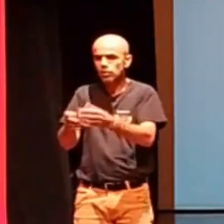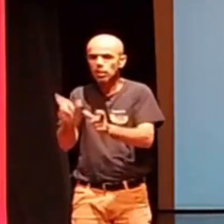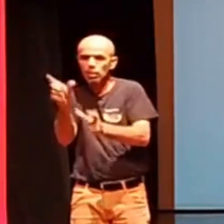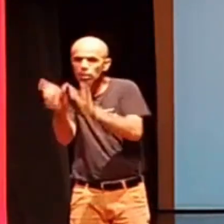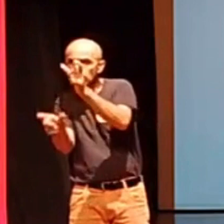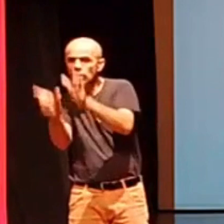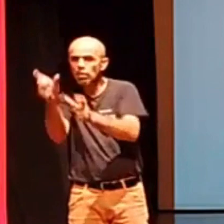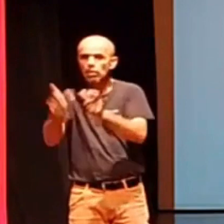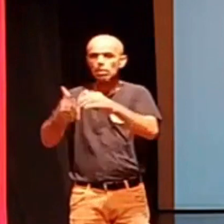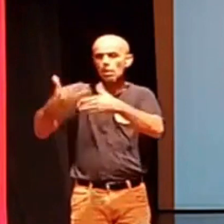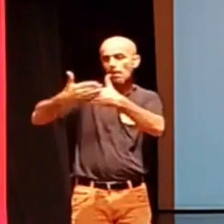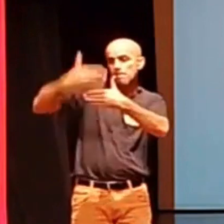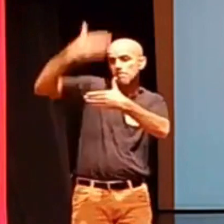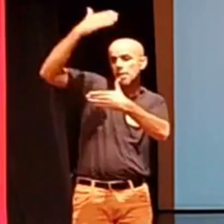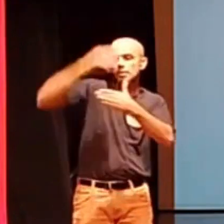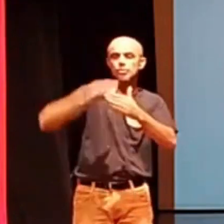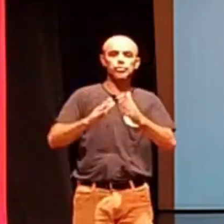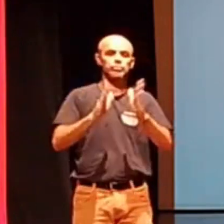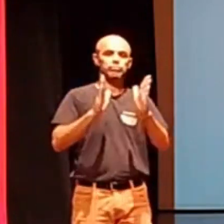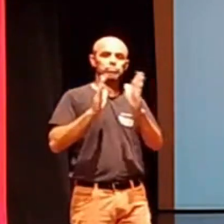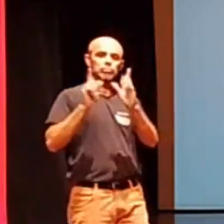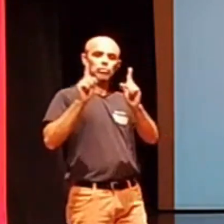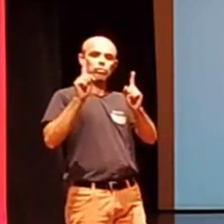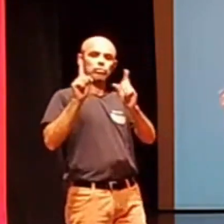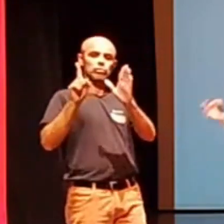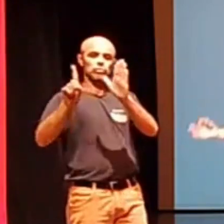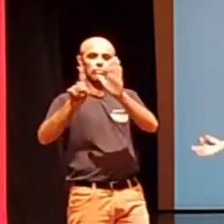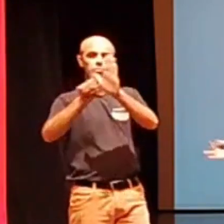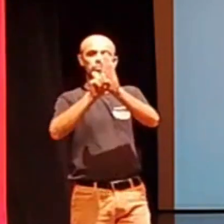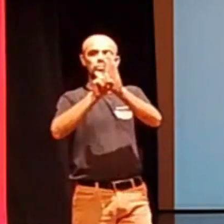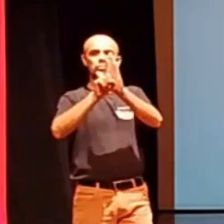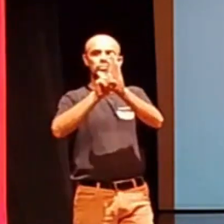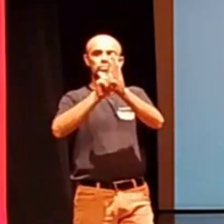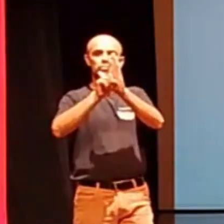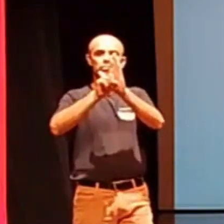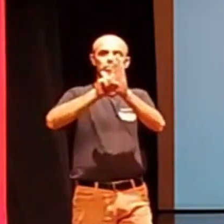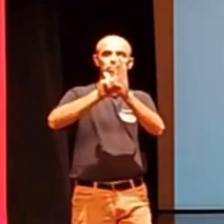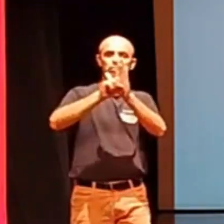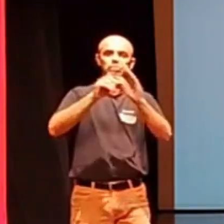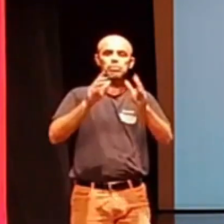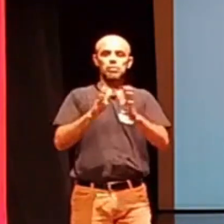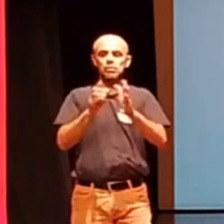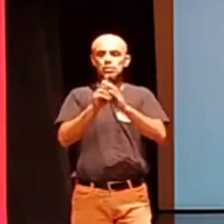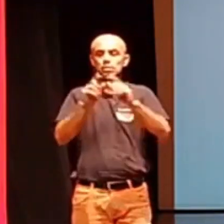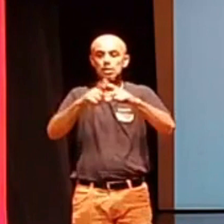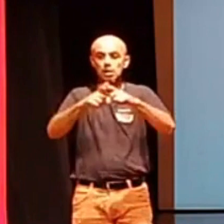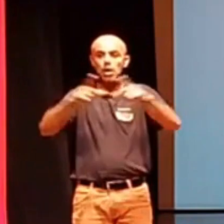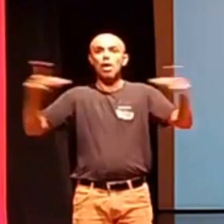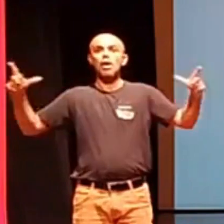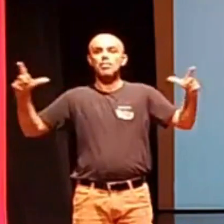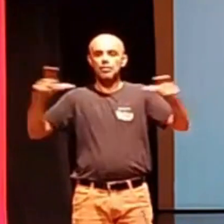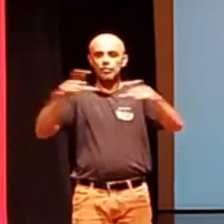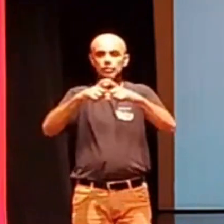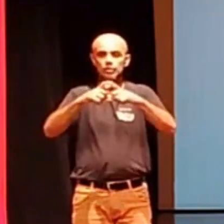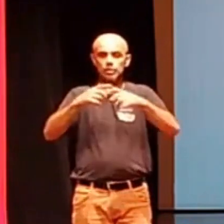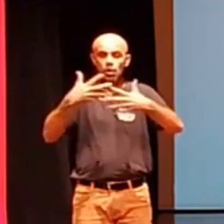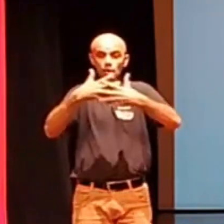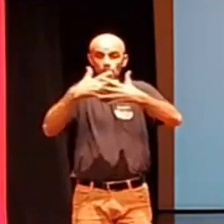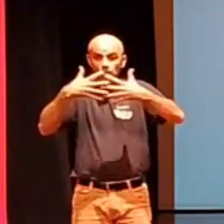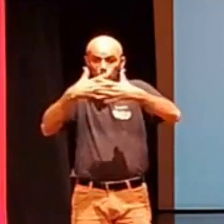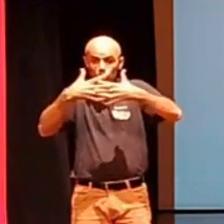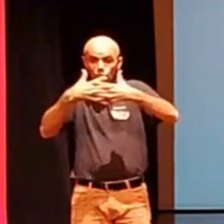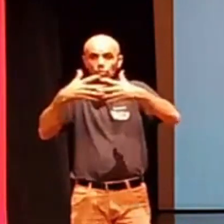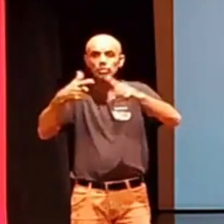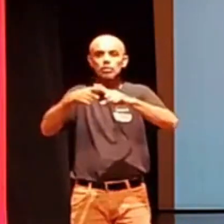na parede, né, onde ela trabalhava posturas de cadeia aberta, fechada, onde trabalhava a musculatura anterior do